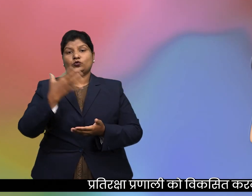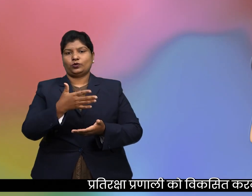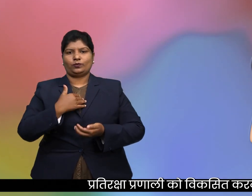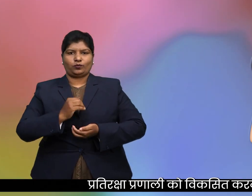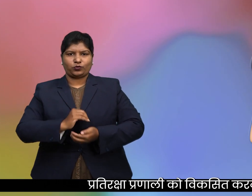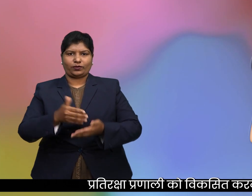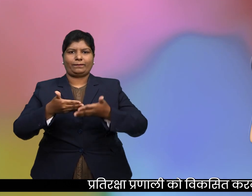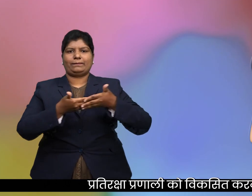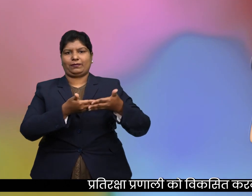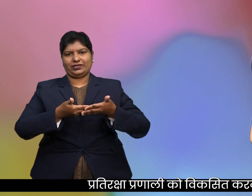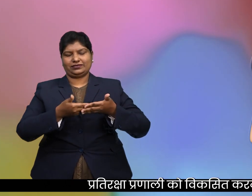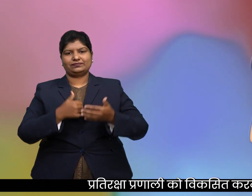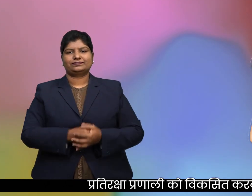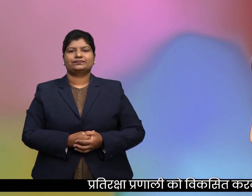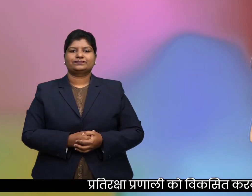है।